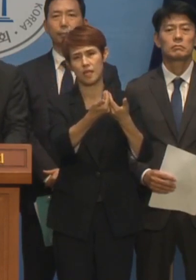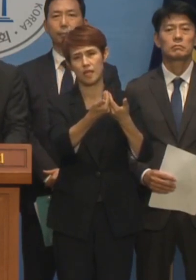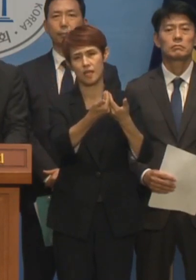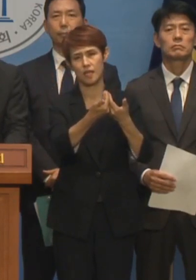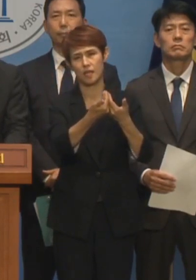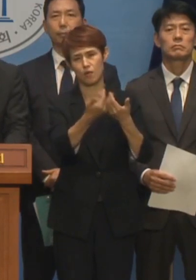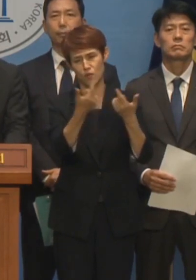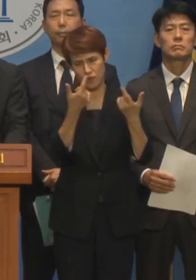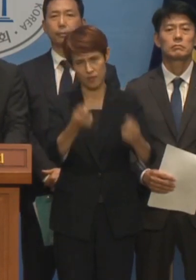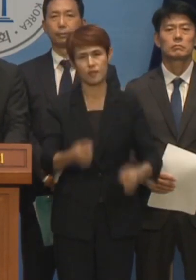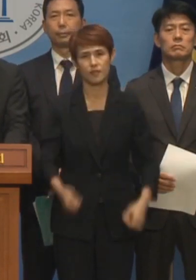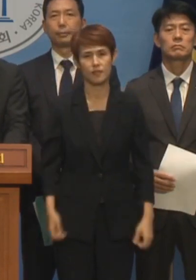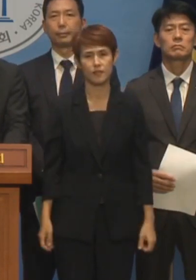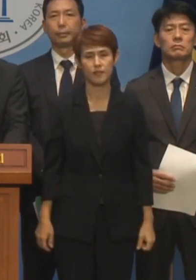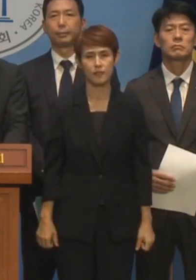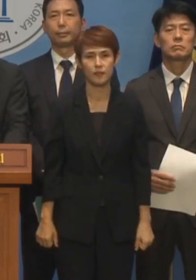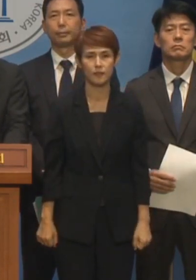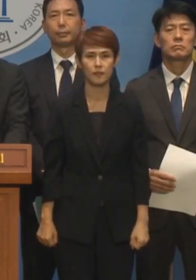직접적인 표현으로 보입니다.